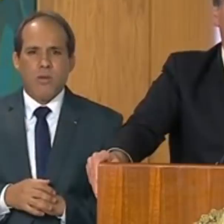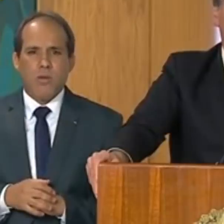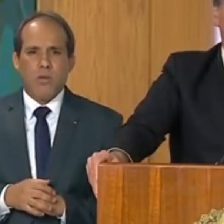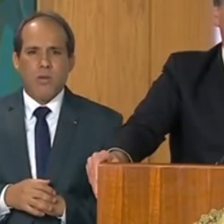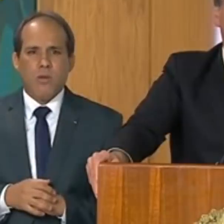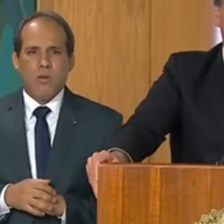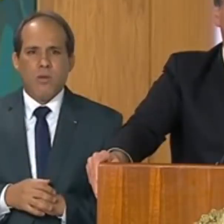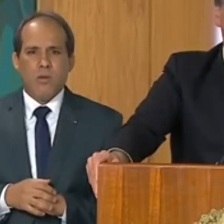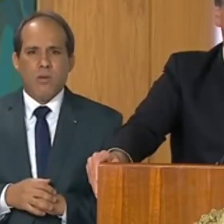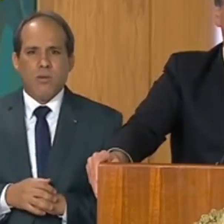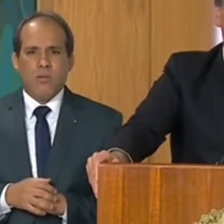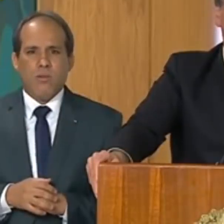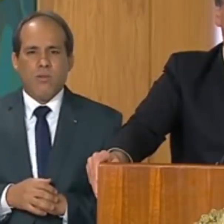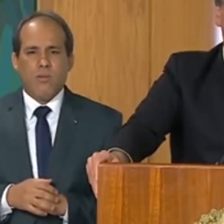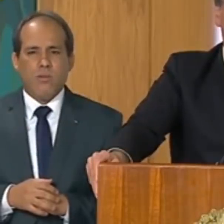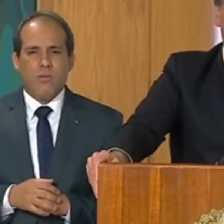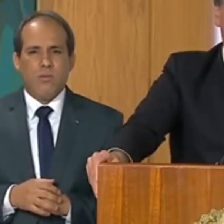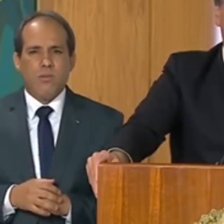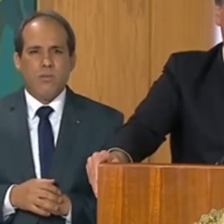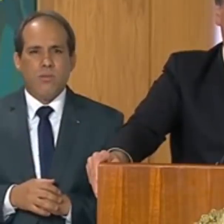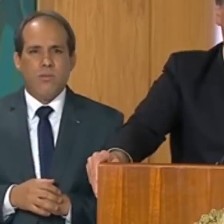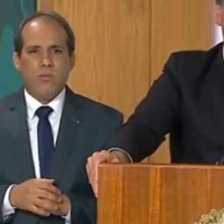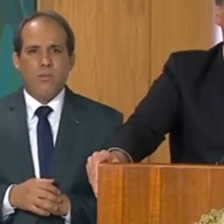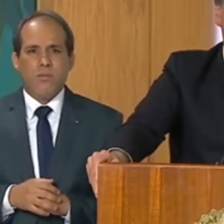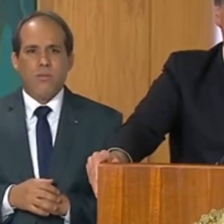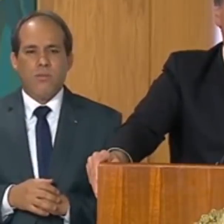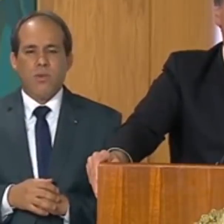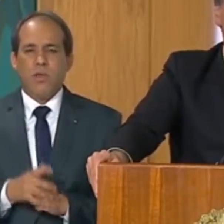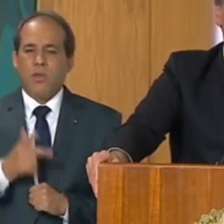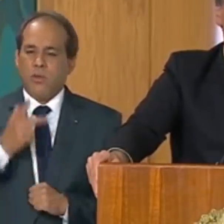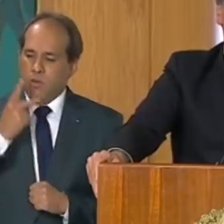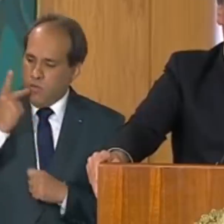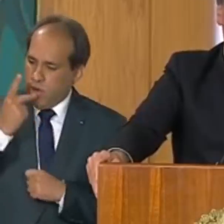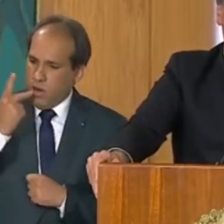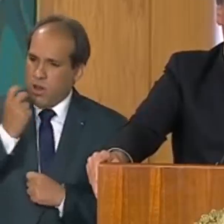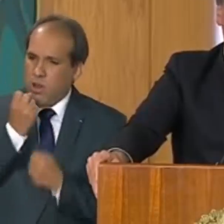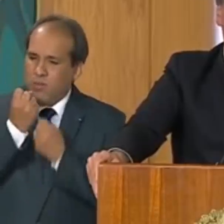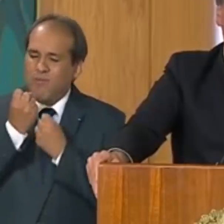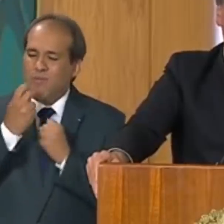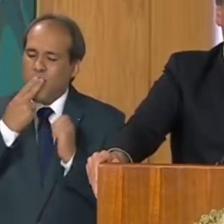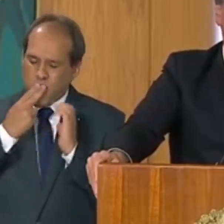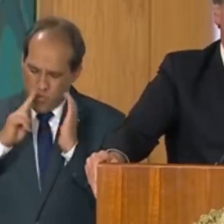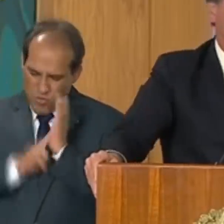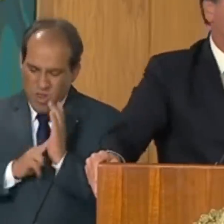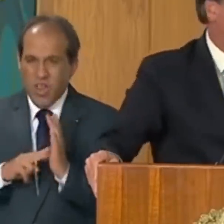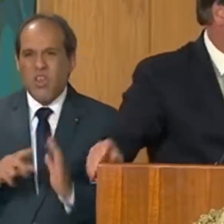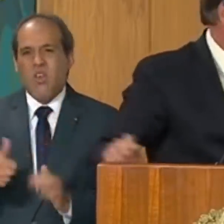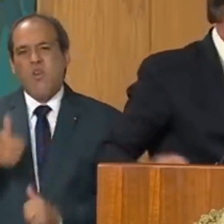dizer, valeu a pena.